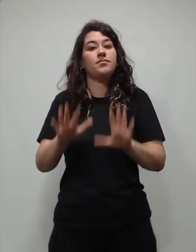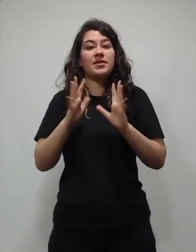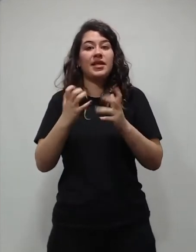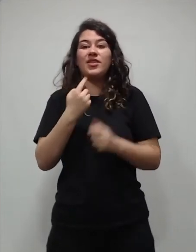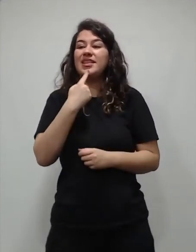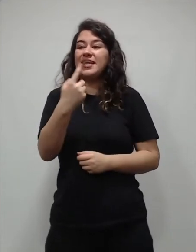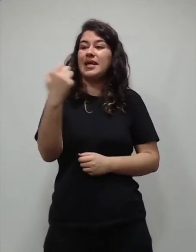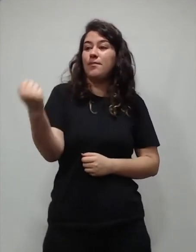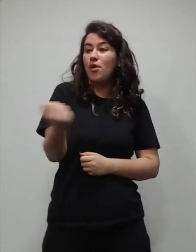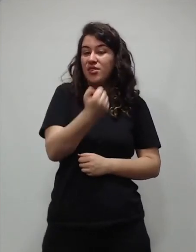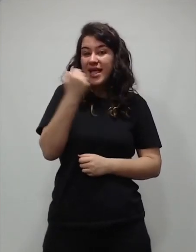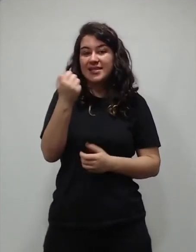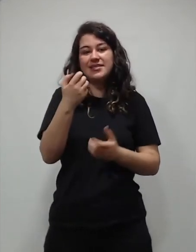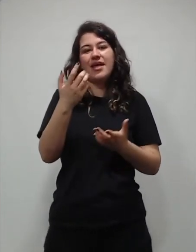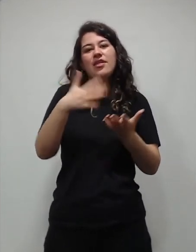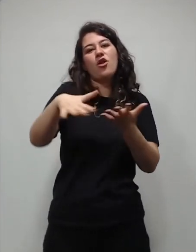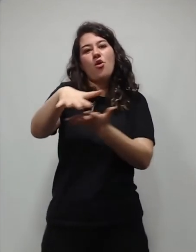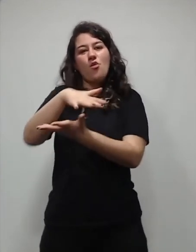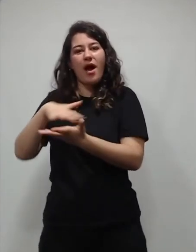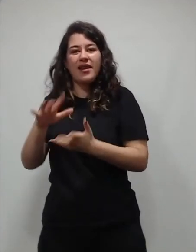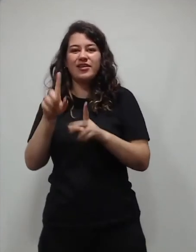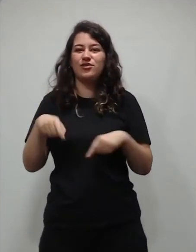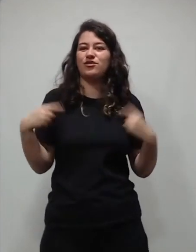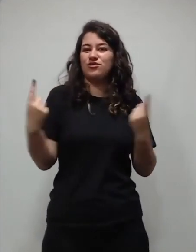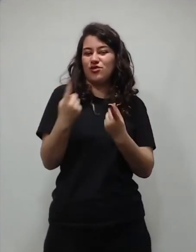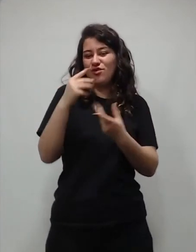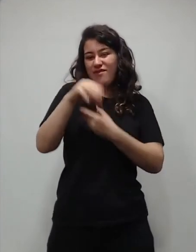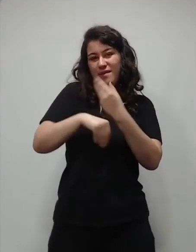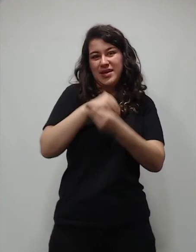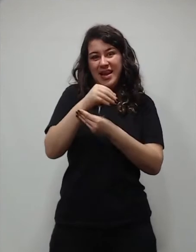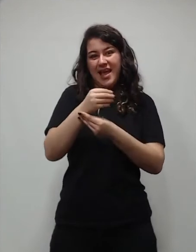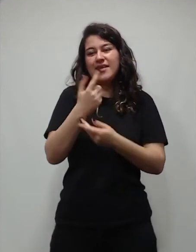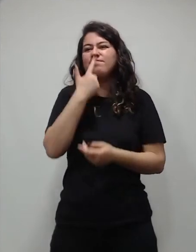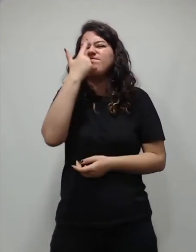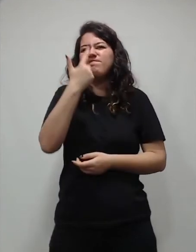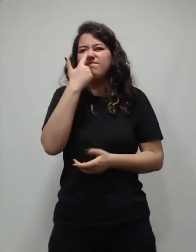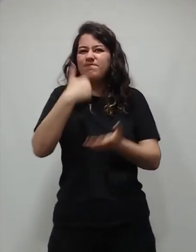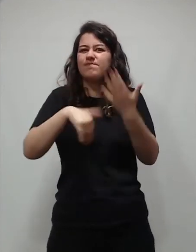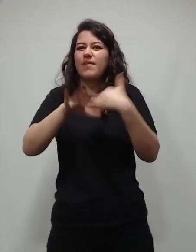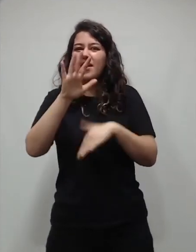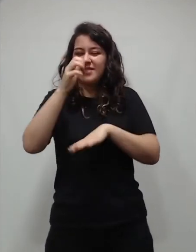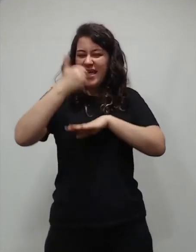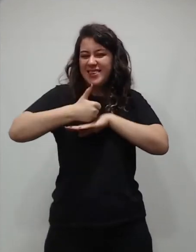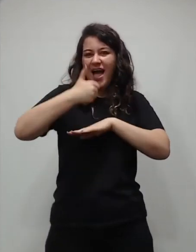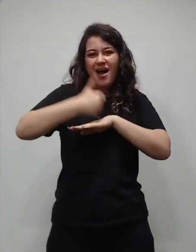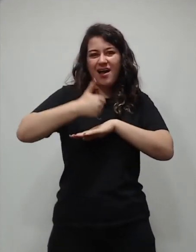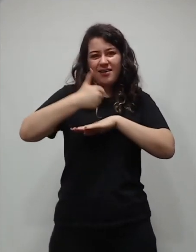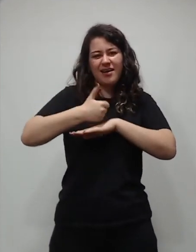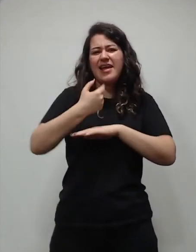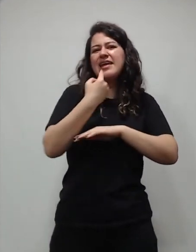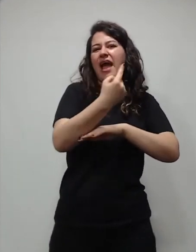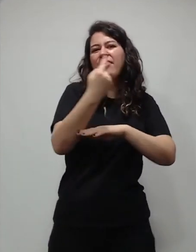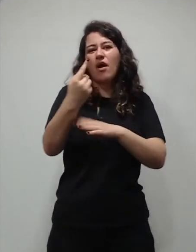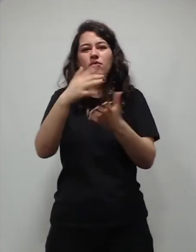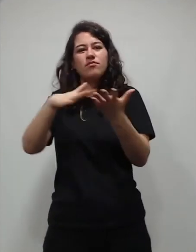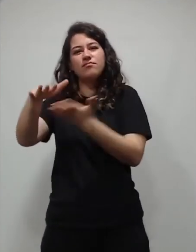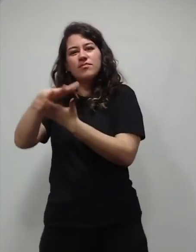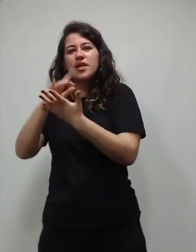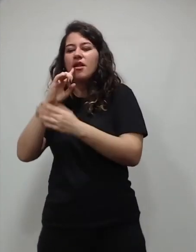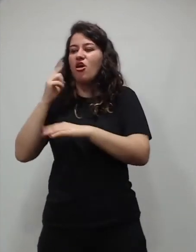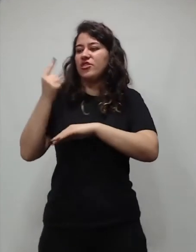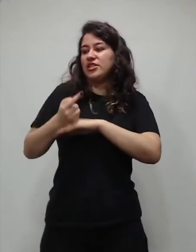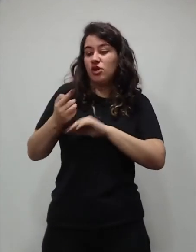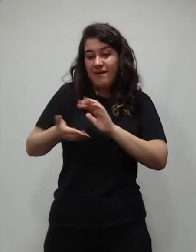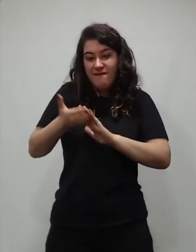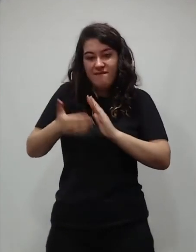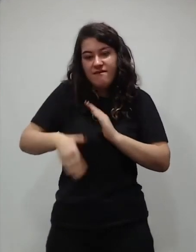señalar la importancia de los territorios. Nosotros como familiares que nos interesa estar presentes en cada una de las decisiones que